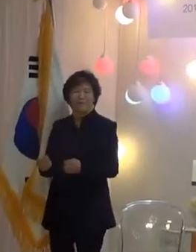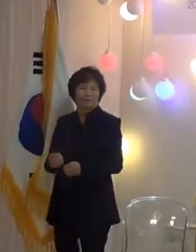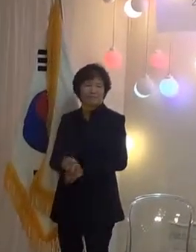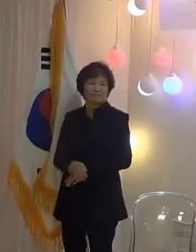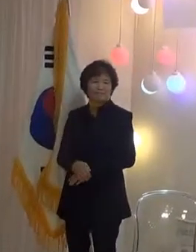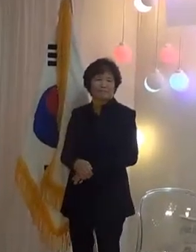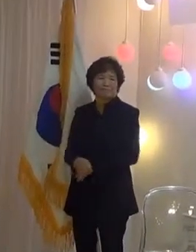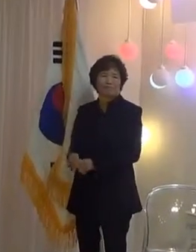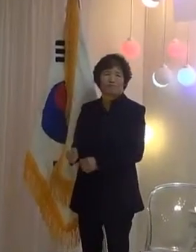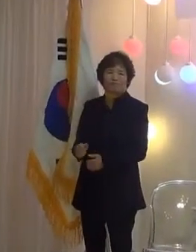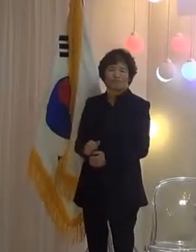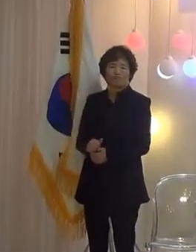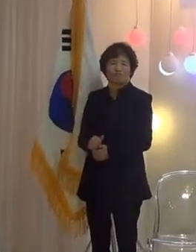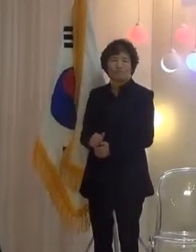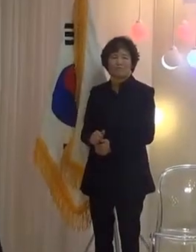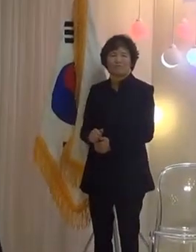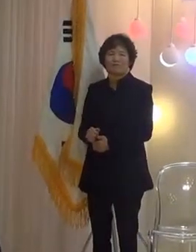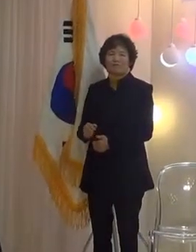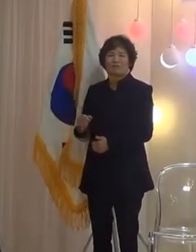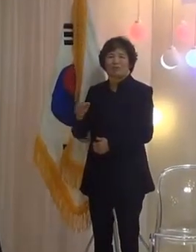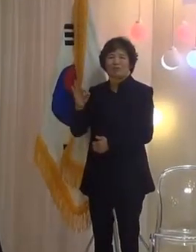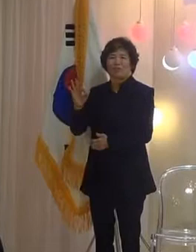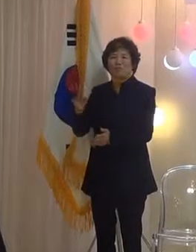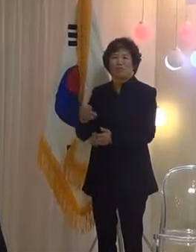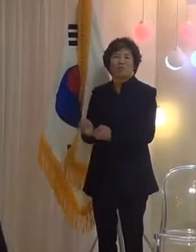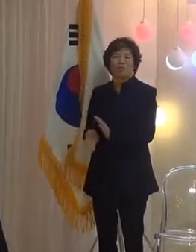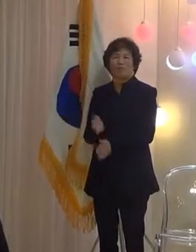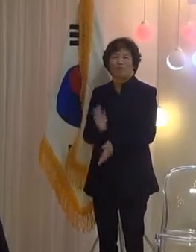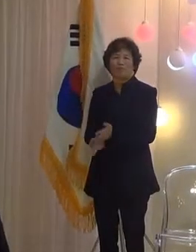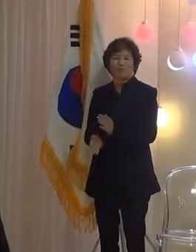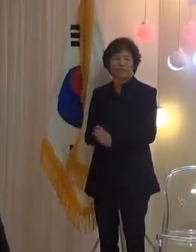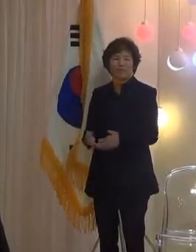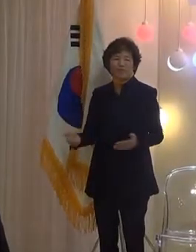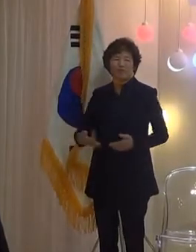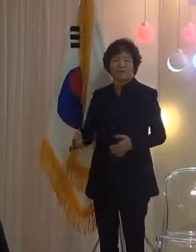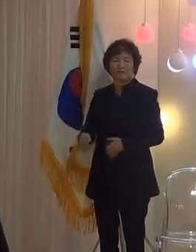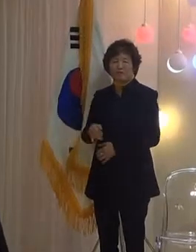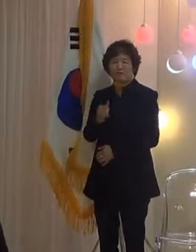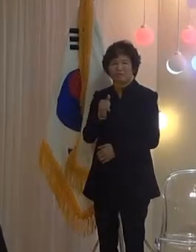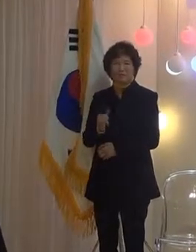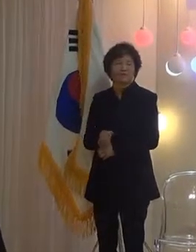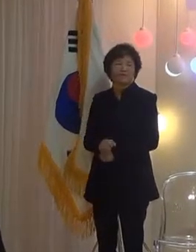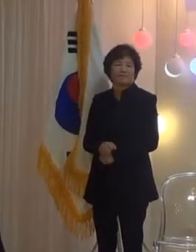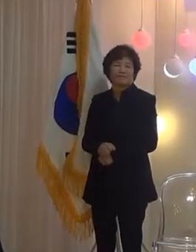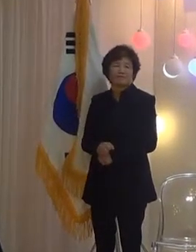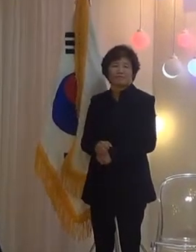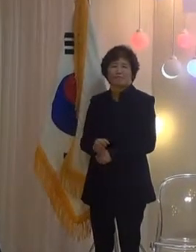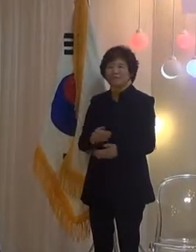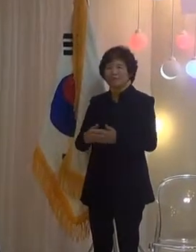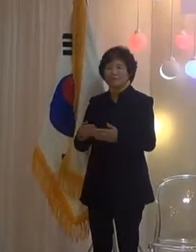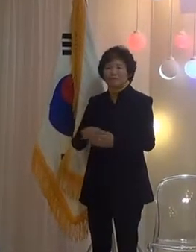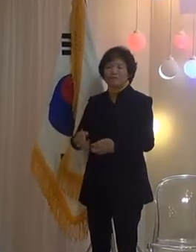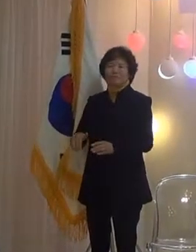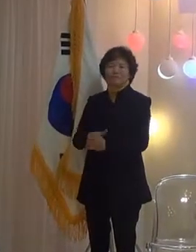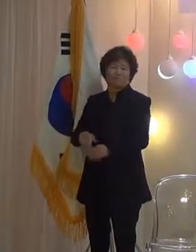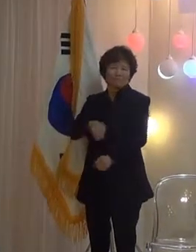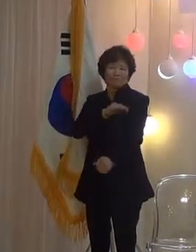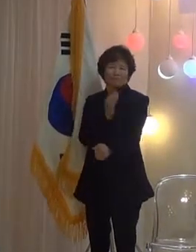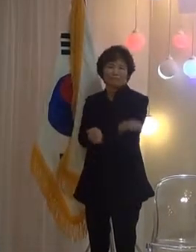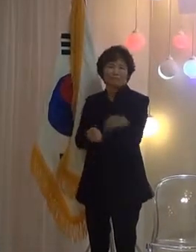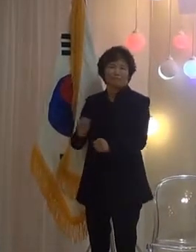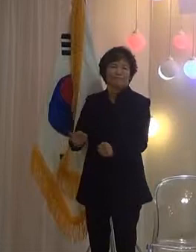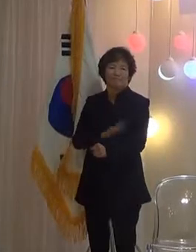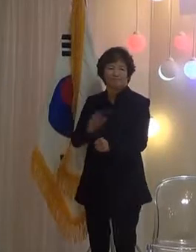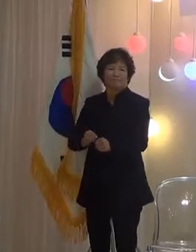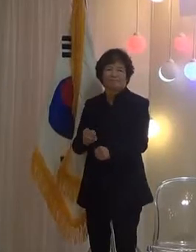죽어가지고 일당도 안 오는 그런 일을 하고 계시는데 그분들이 정말 예술을 사랑하기 때문에 그렇게 하는